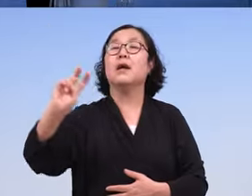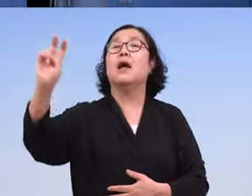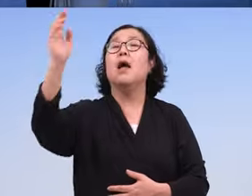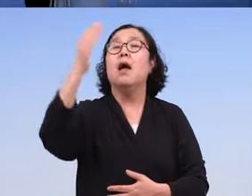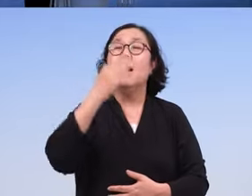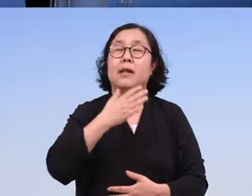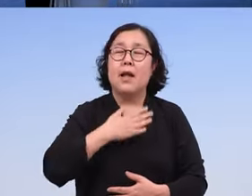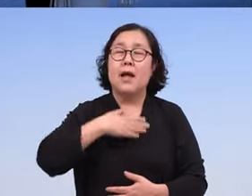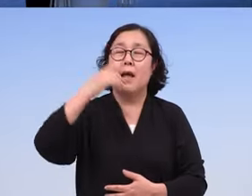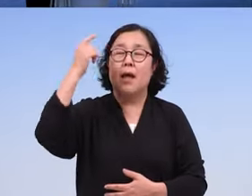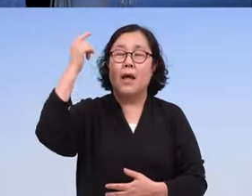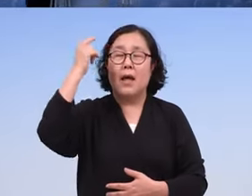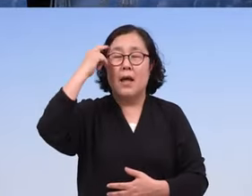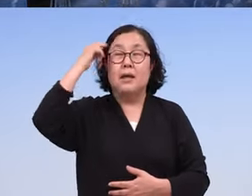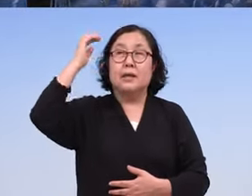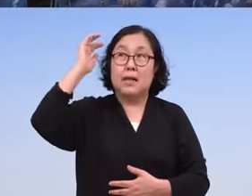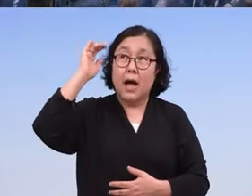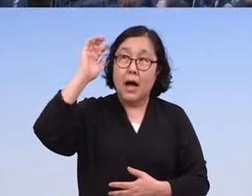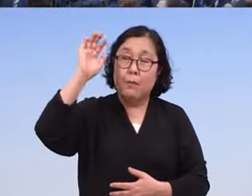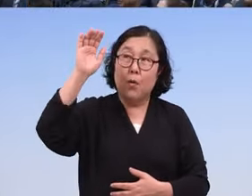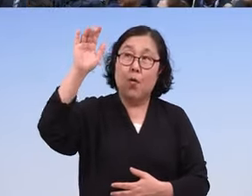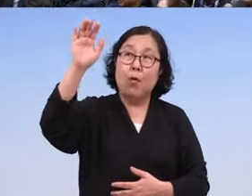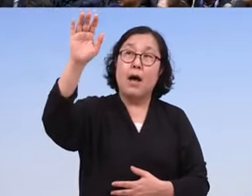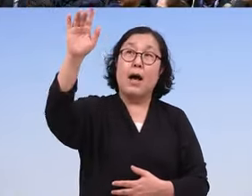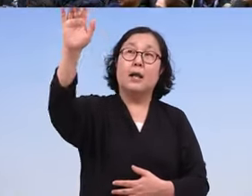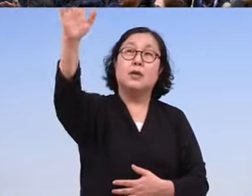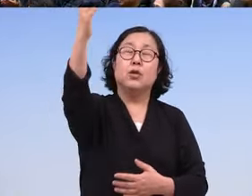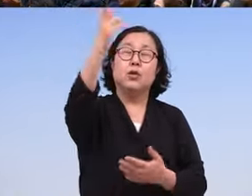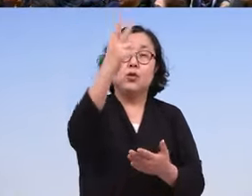갈망합니다. 내 사모하는 주님,